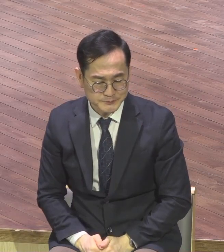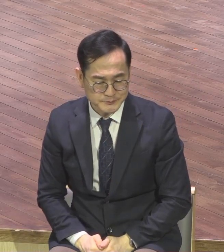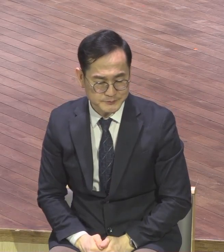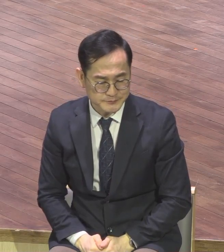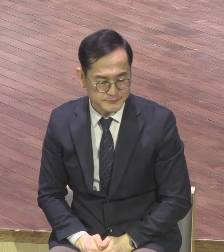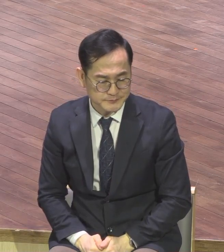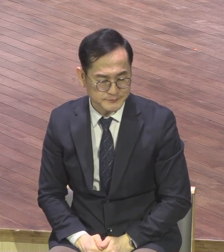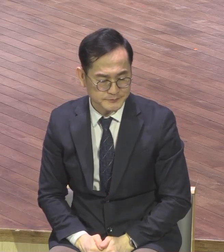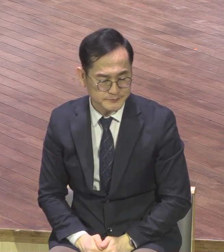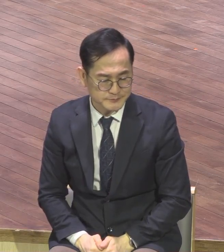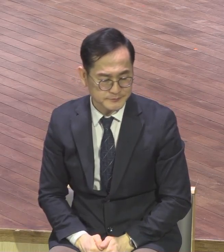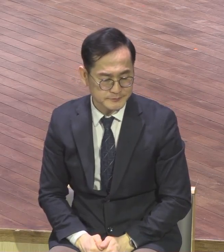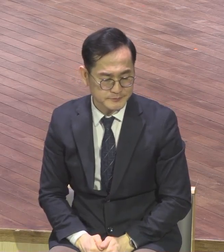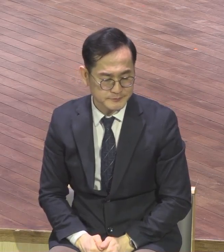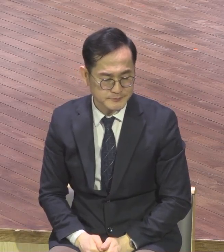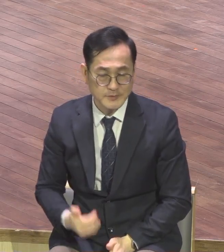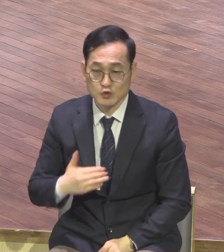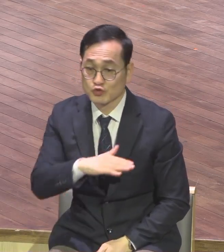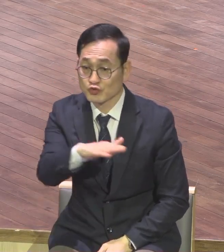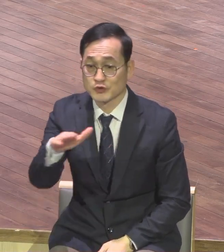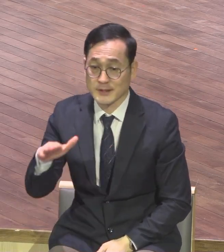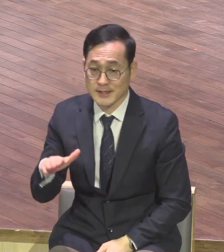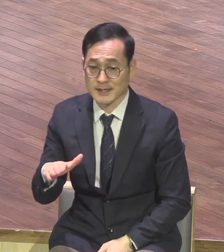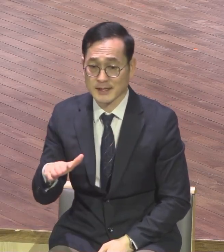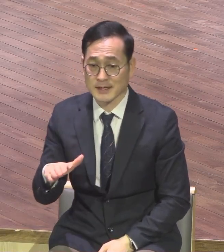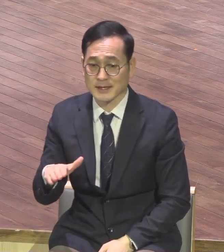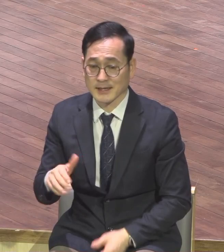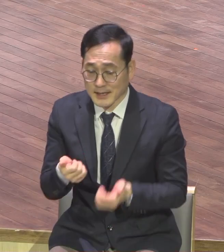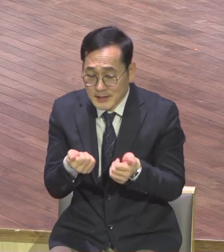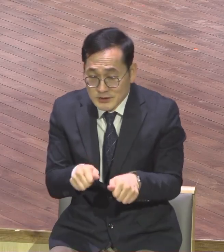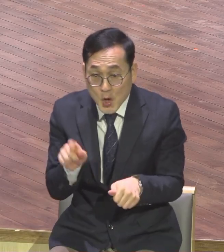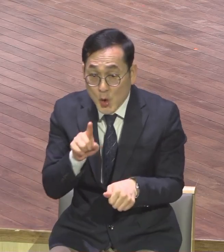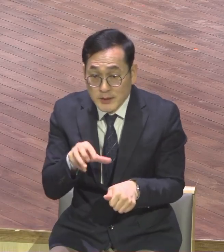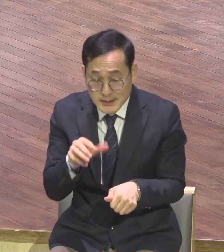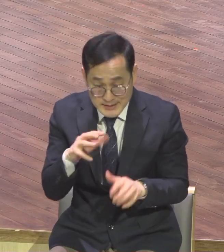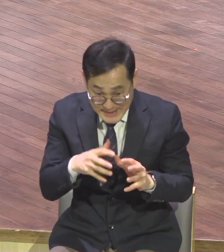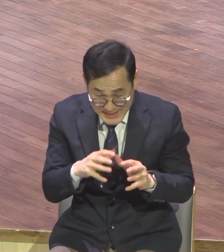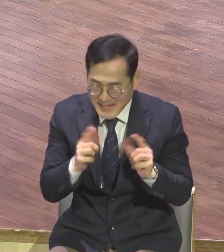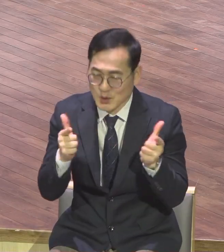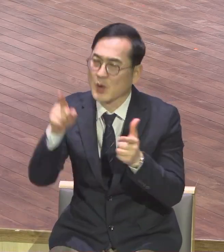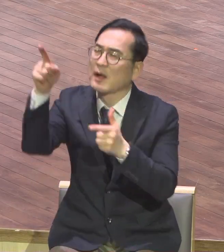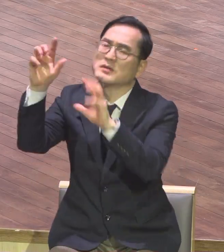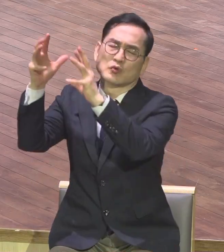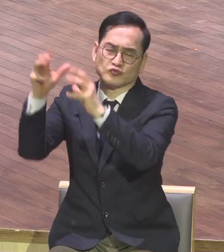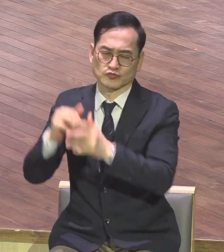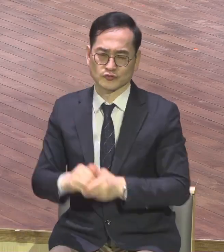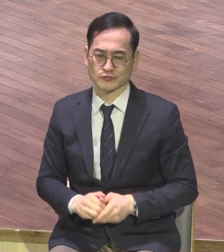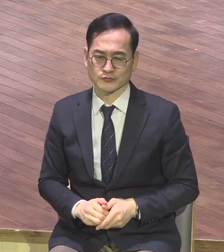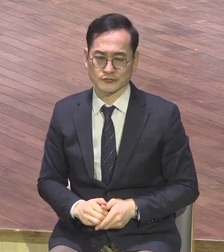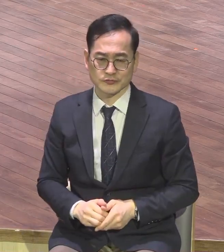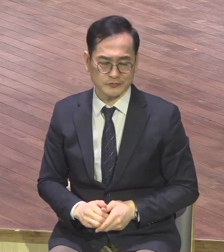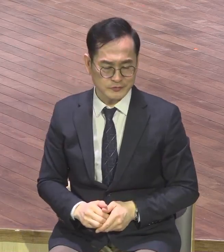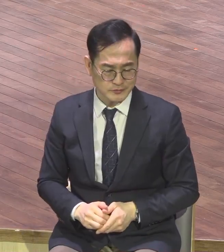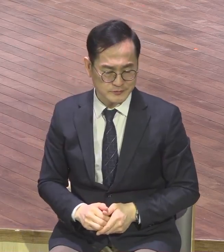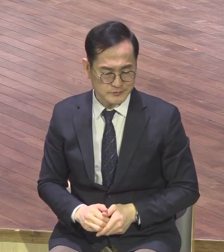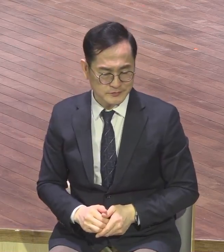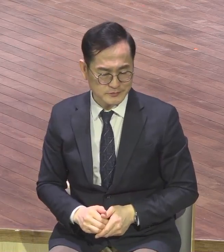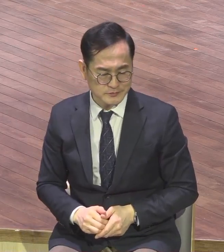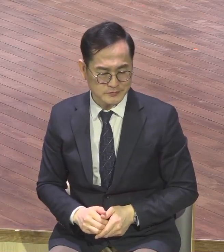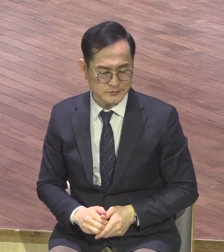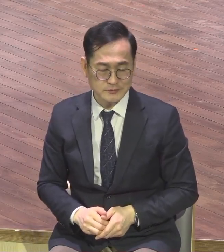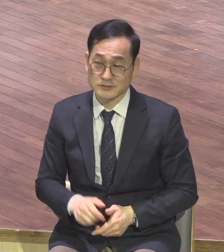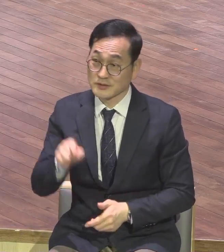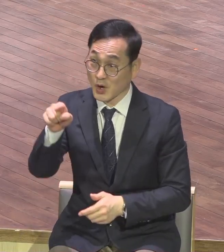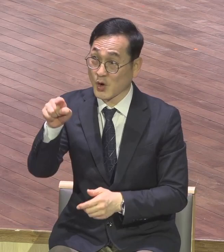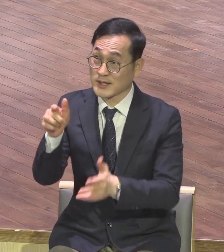봅니다. 20절. 그러나 우리의 시민권은 하늘에 있는지라 거기로부터 구원하는 자 곧